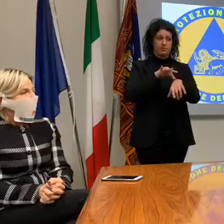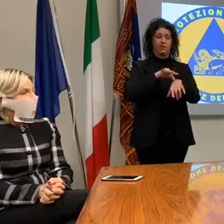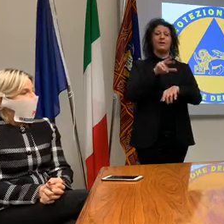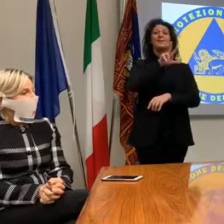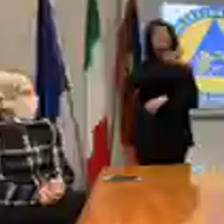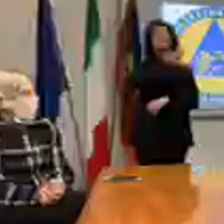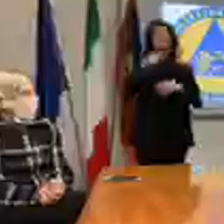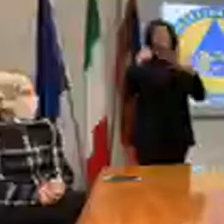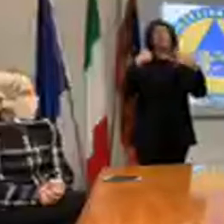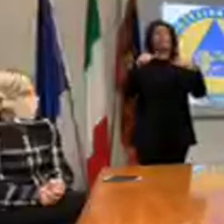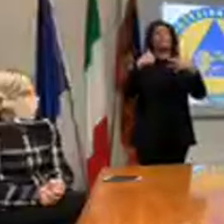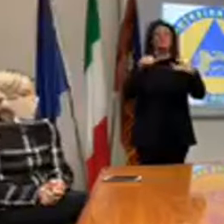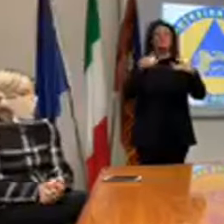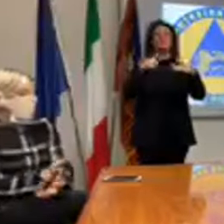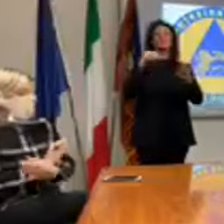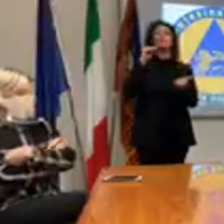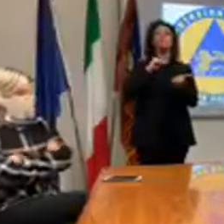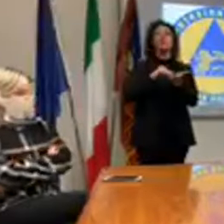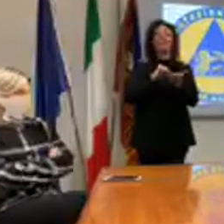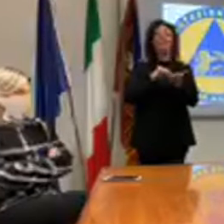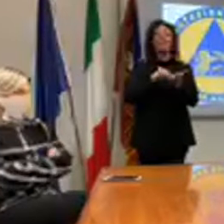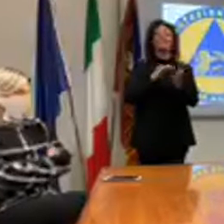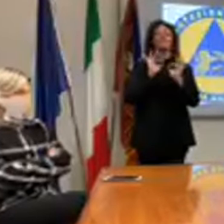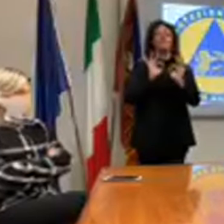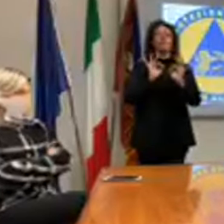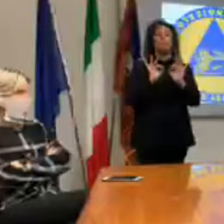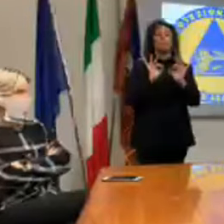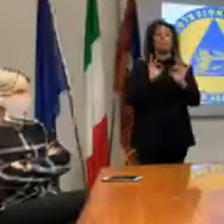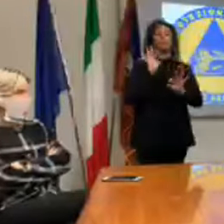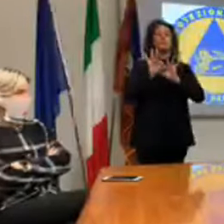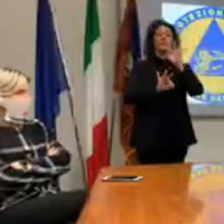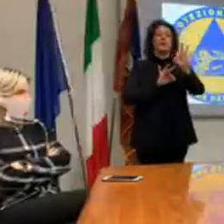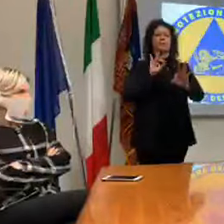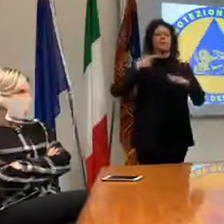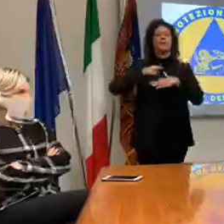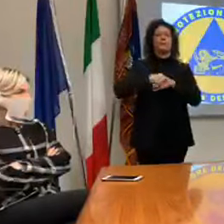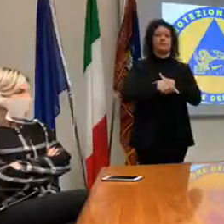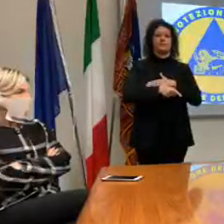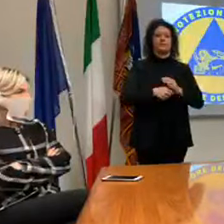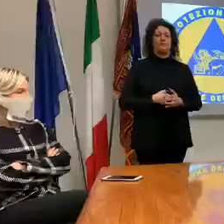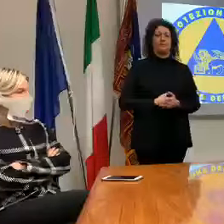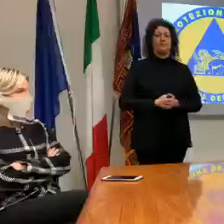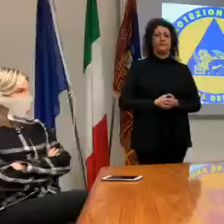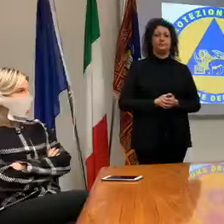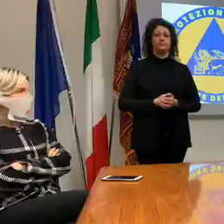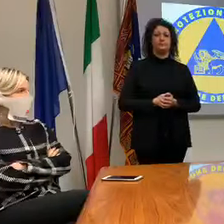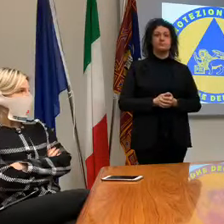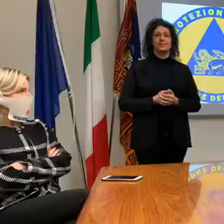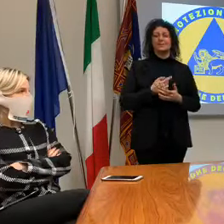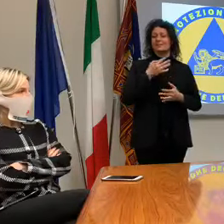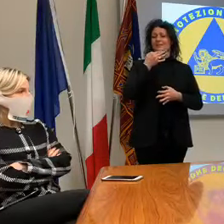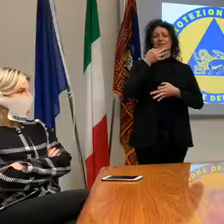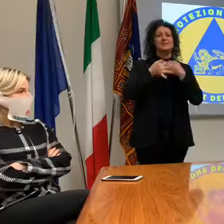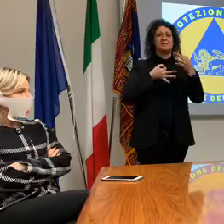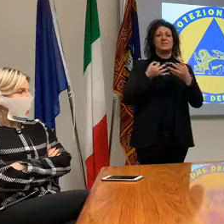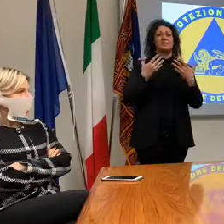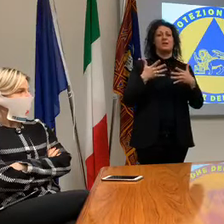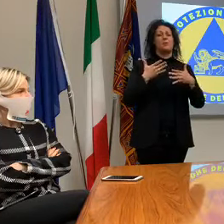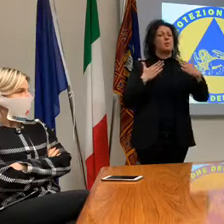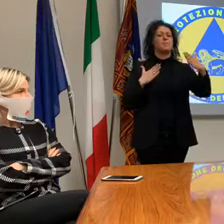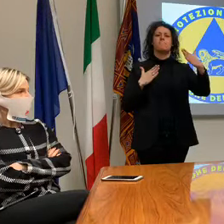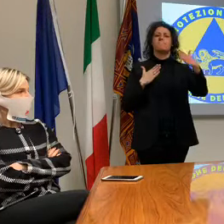pazienti presenti nelle terapie intensive. Qui siamo proprio a livelli massimi, estremi, di